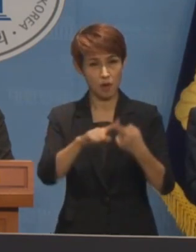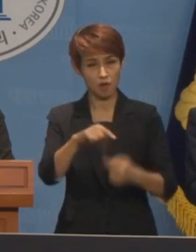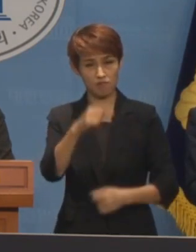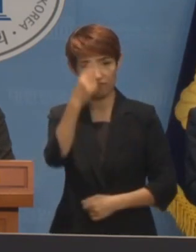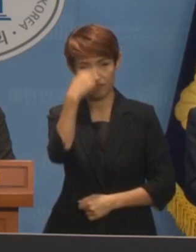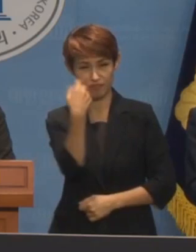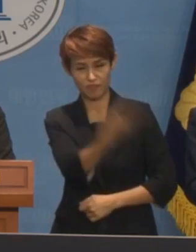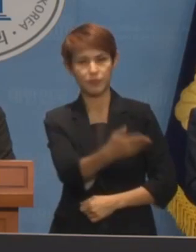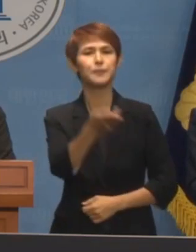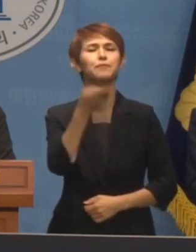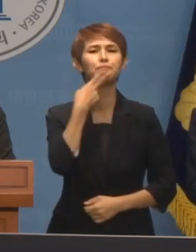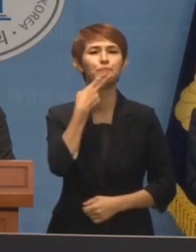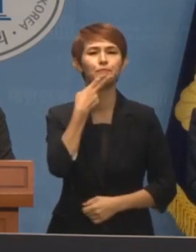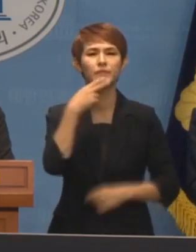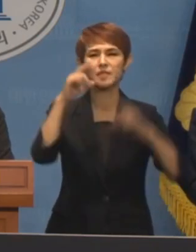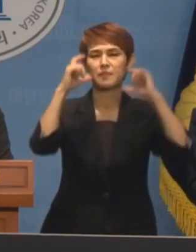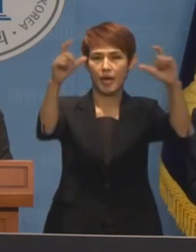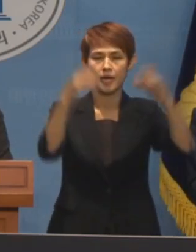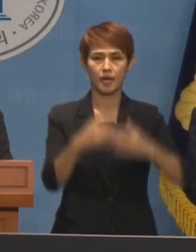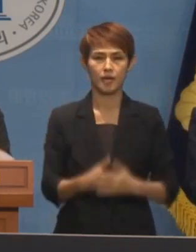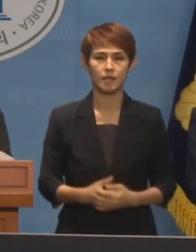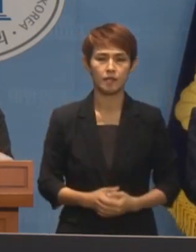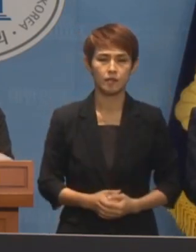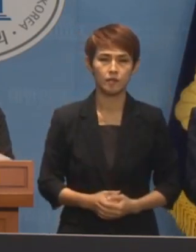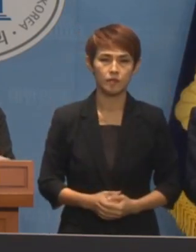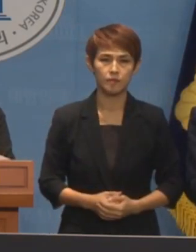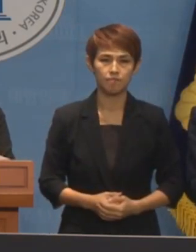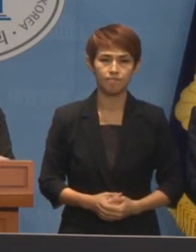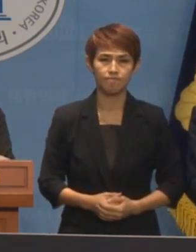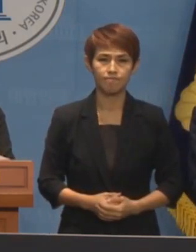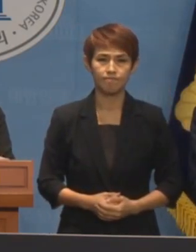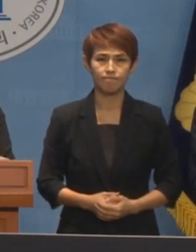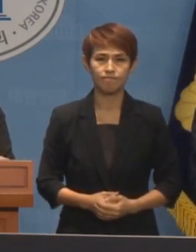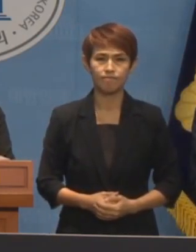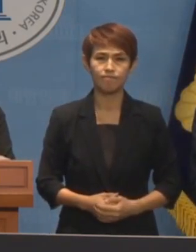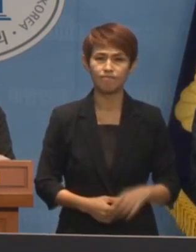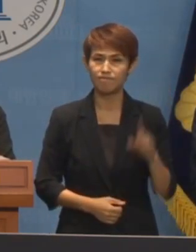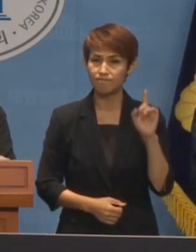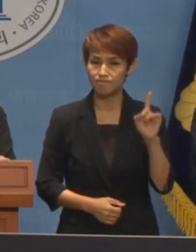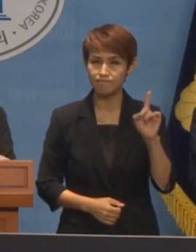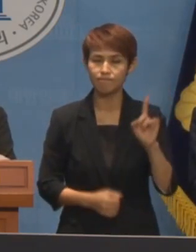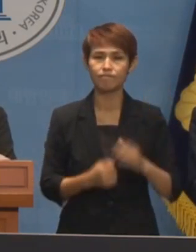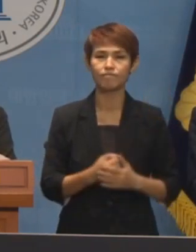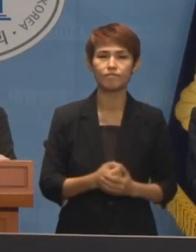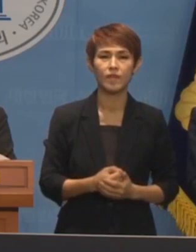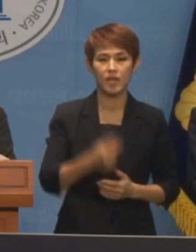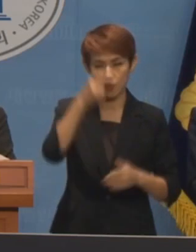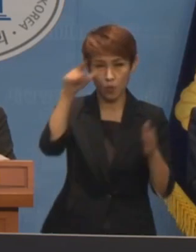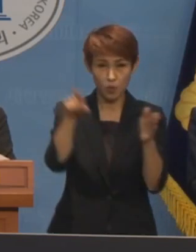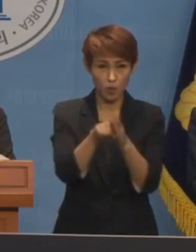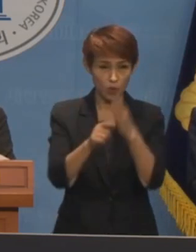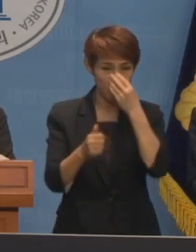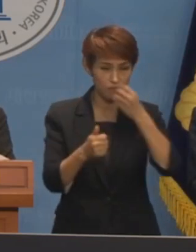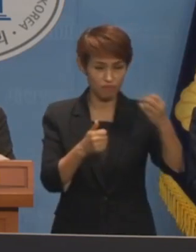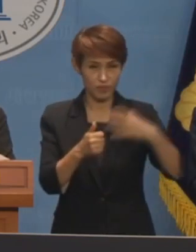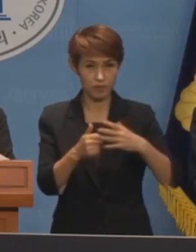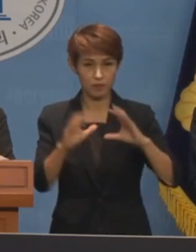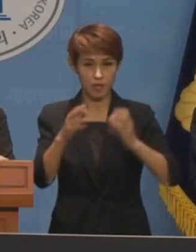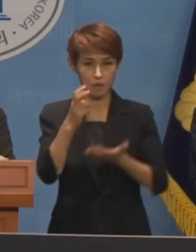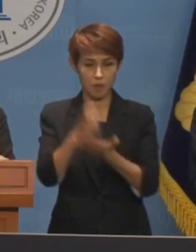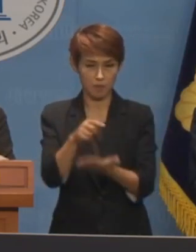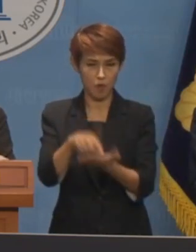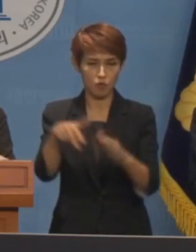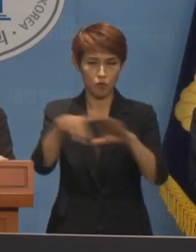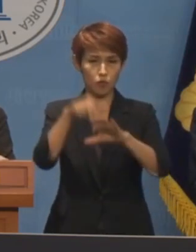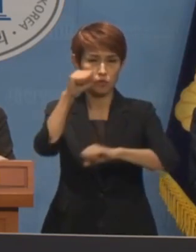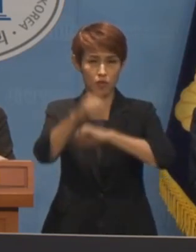것을 천명하며 다음과 같이 요구한다. 하나, 우리는 기독교를 능멸하며 헌법에 보장된